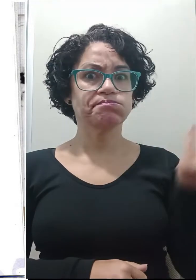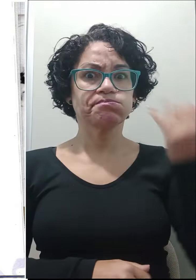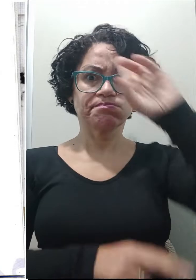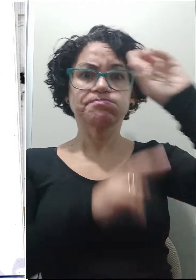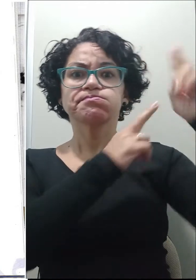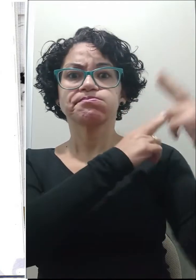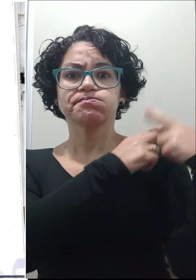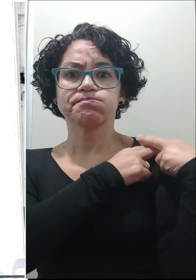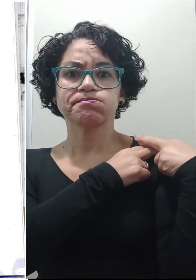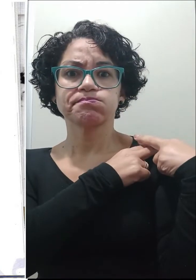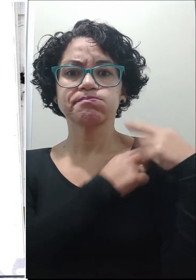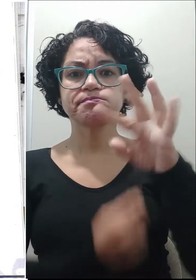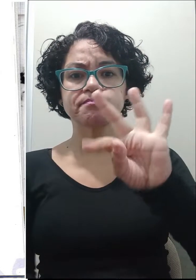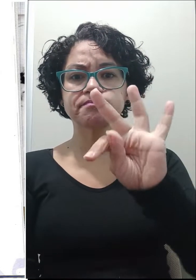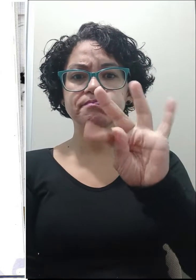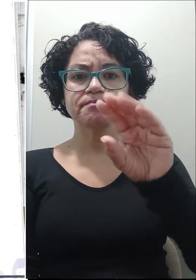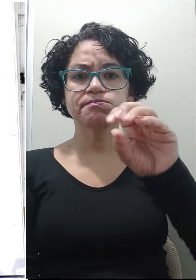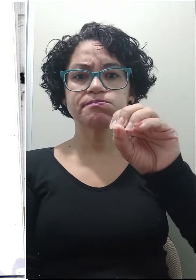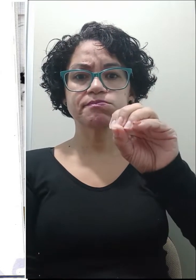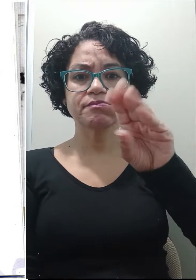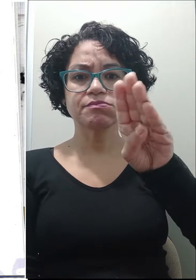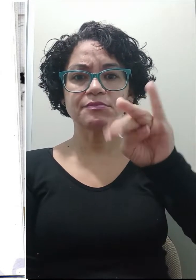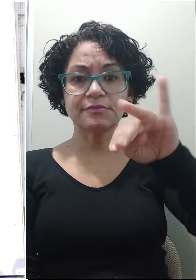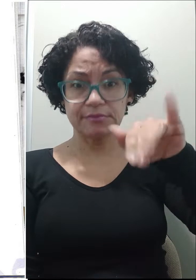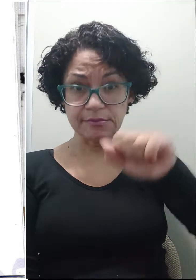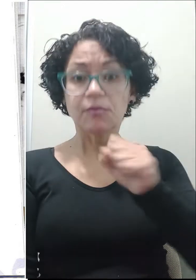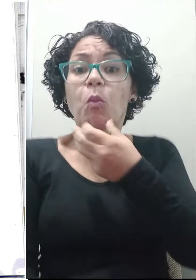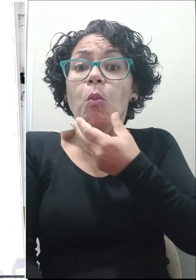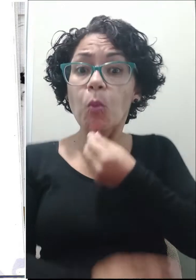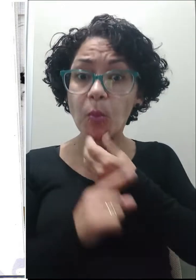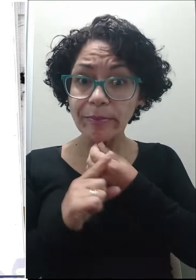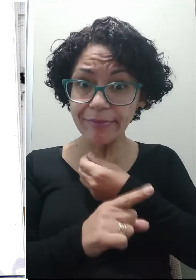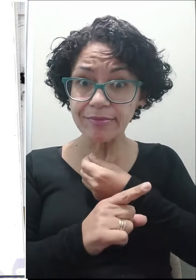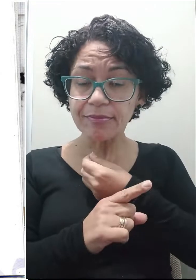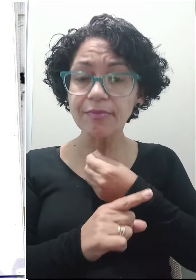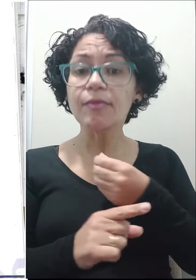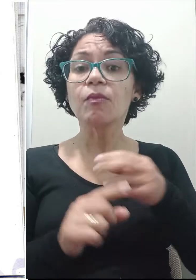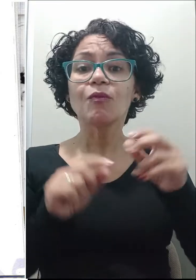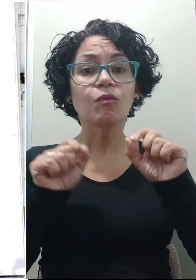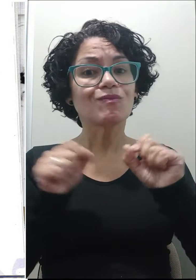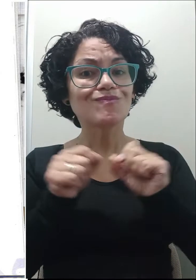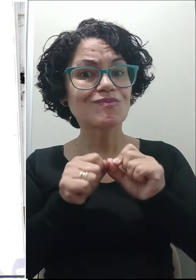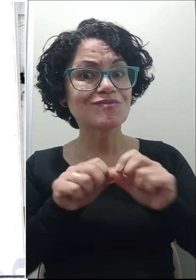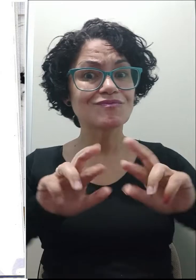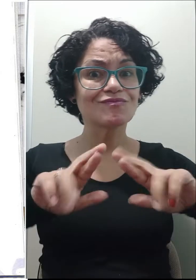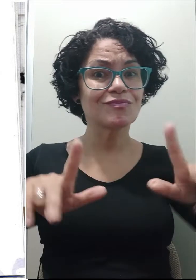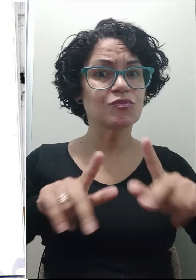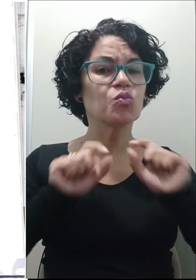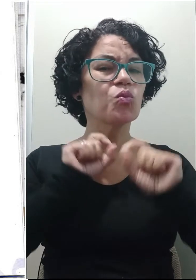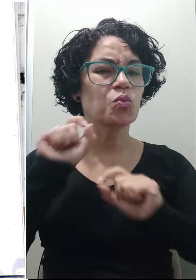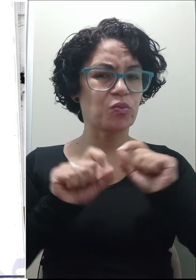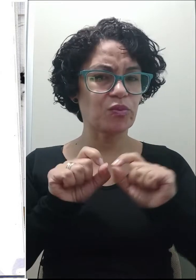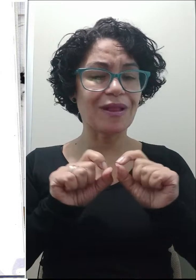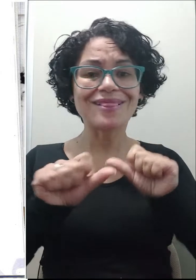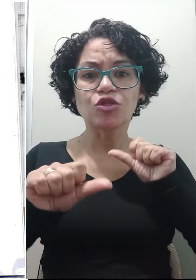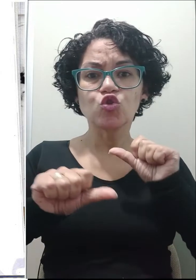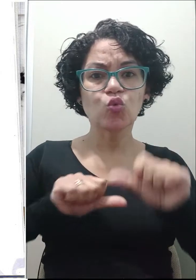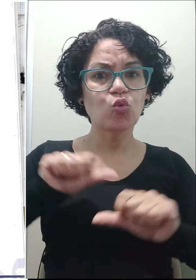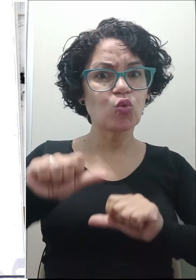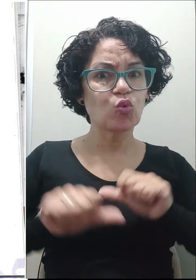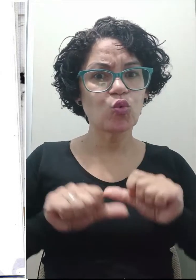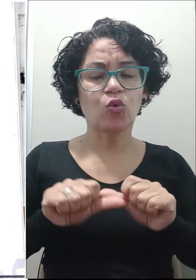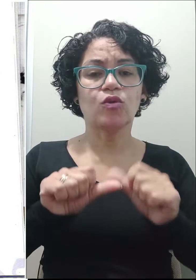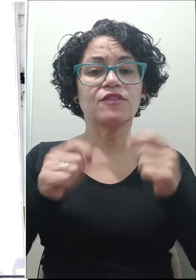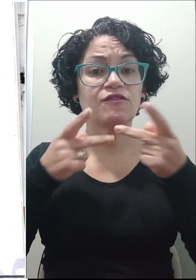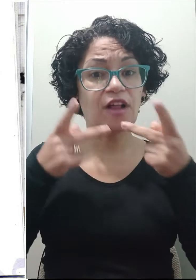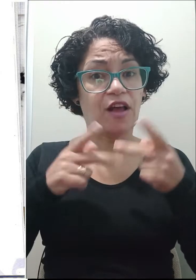Surdos e implantou uma série de ações para melhorias do Instituto. Ele acreditava que o aluno